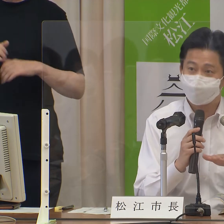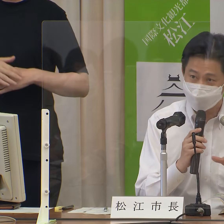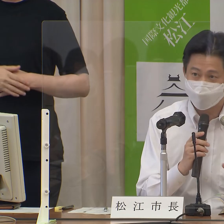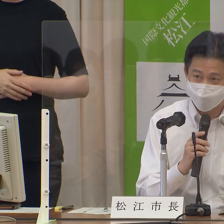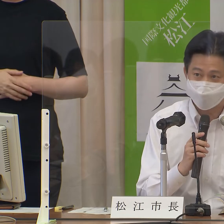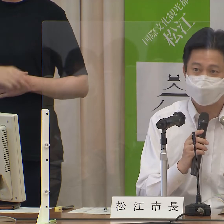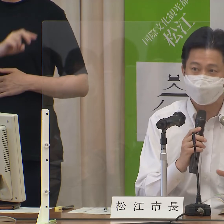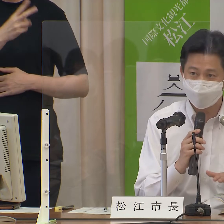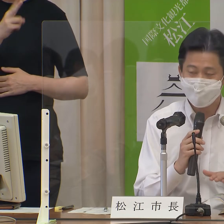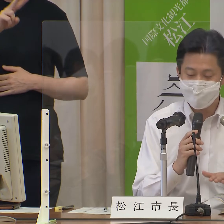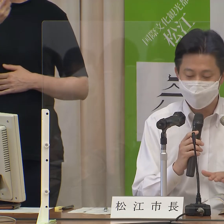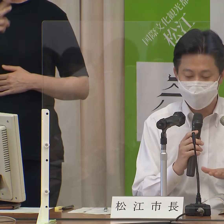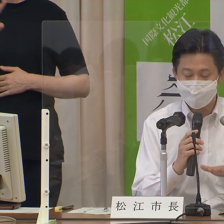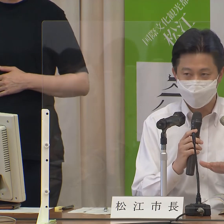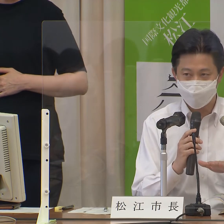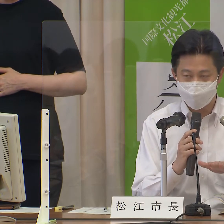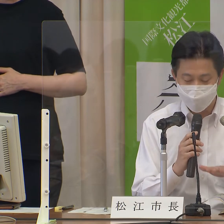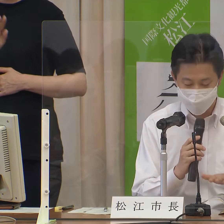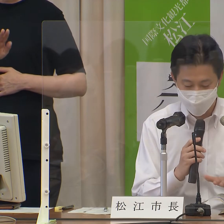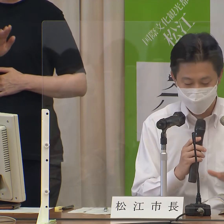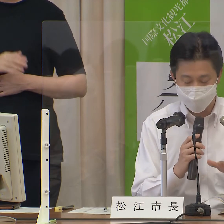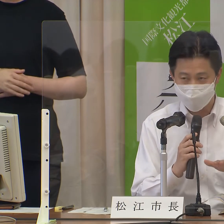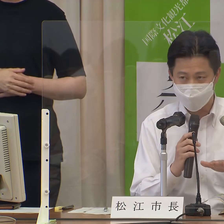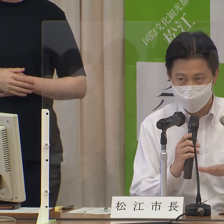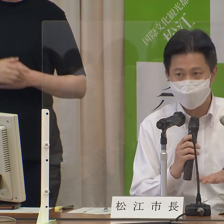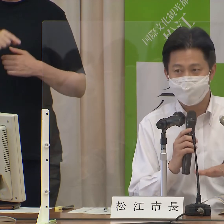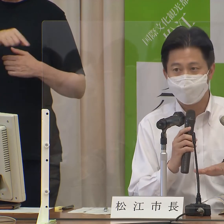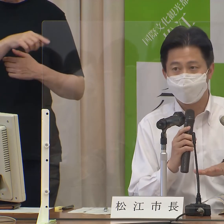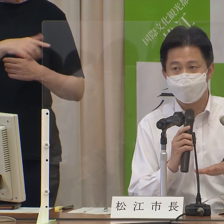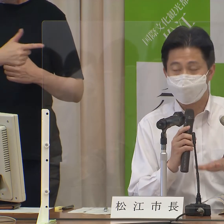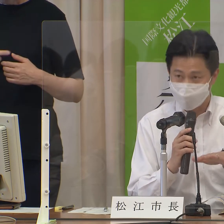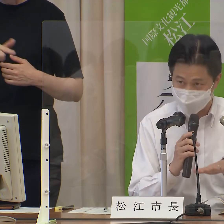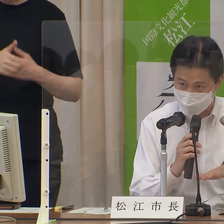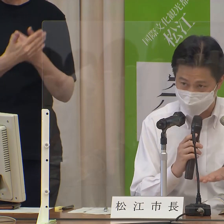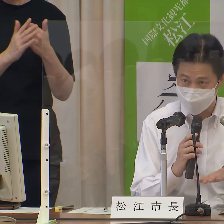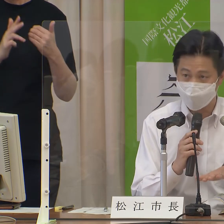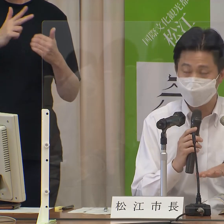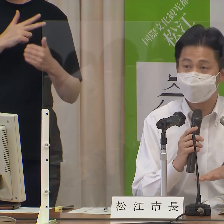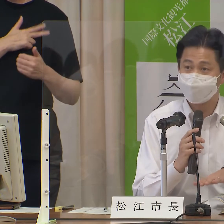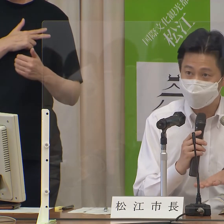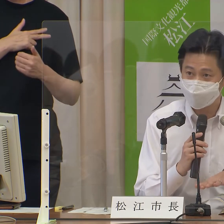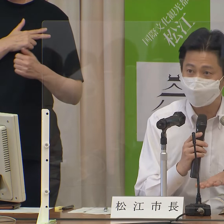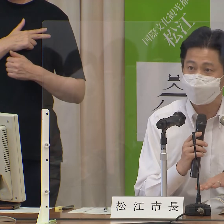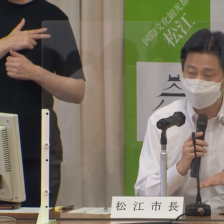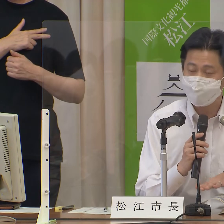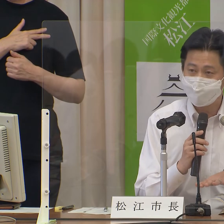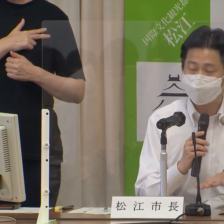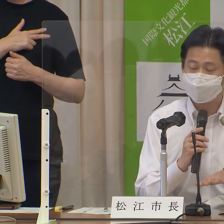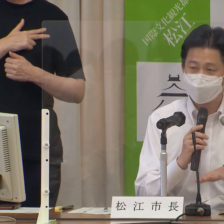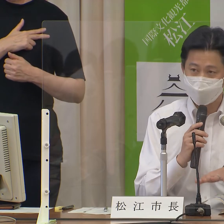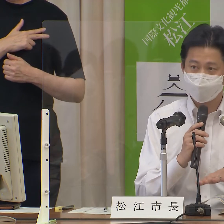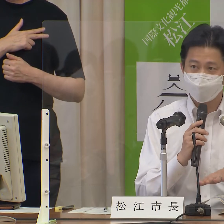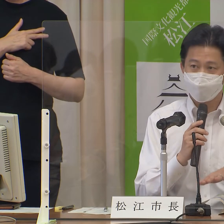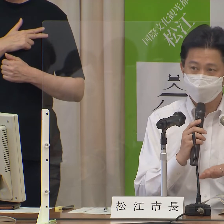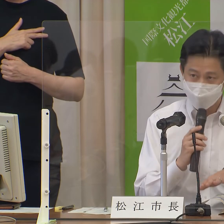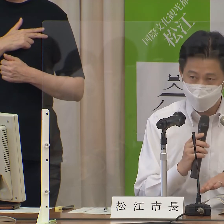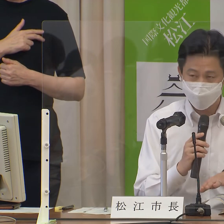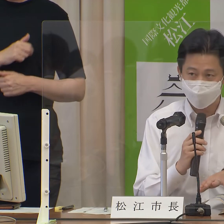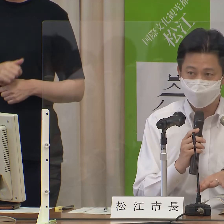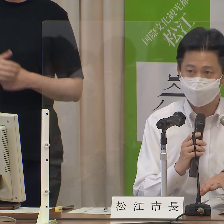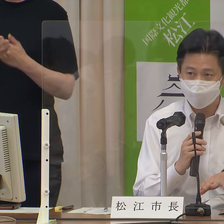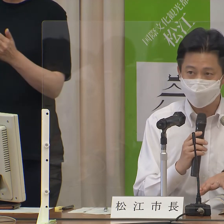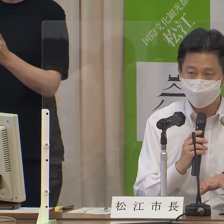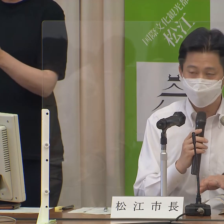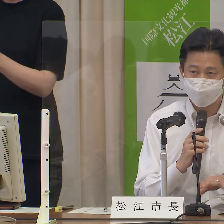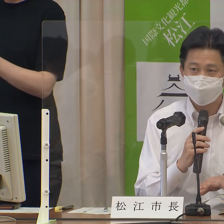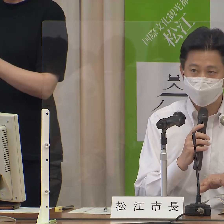。ローテーションももちろんしております。でその保健師を今回は、まあ、先の意味では軸足をですね、保健所において仕